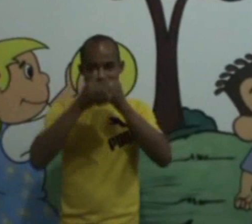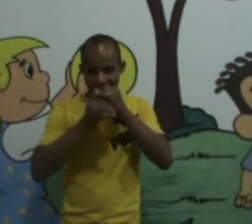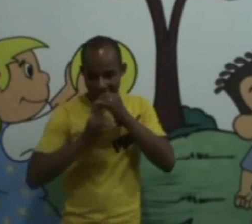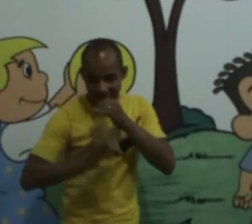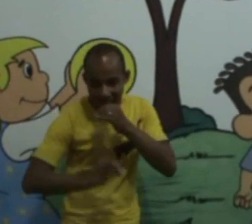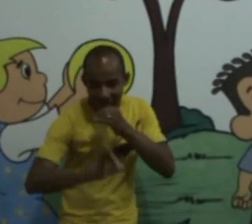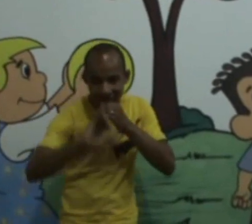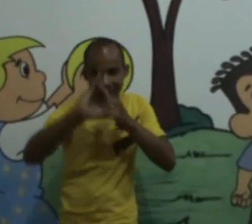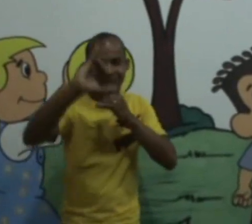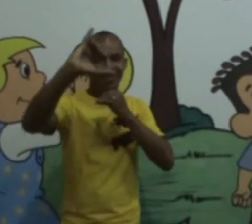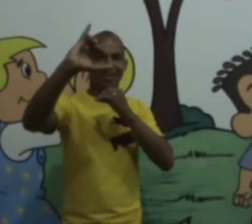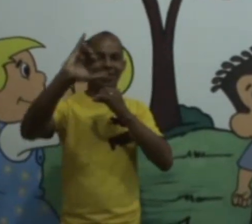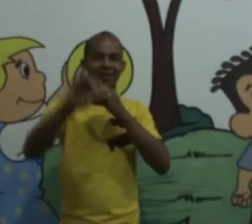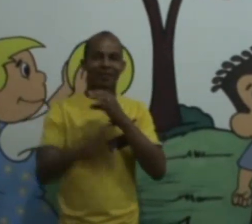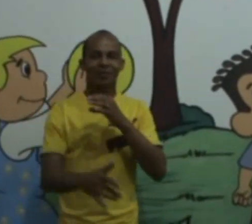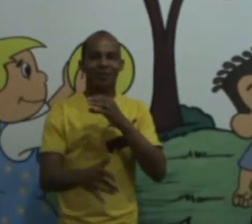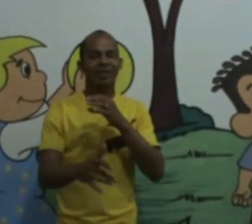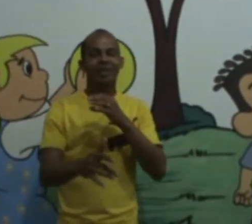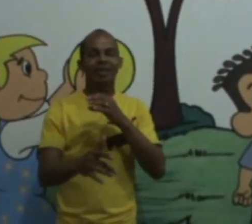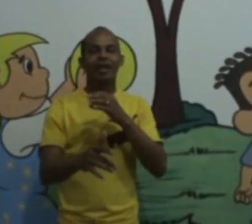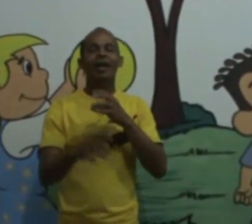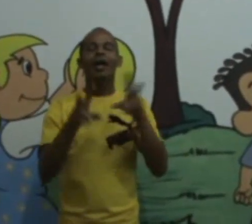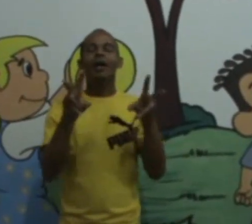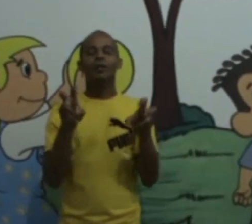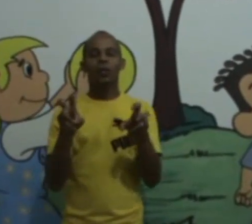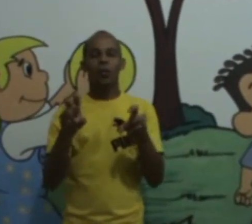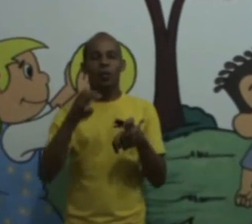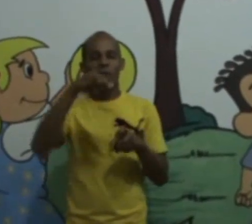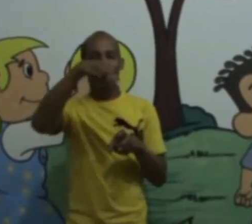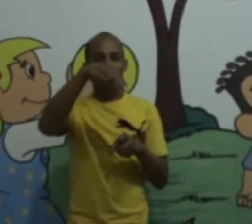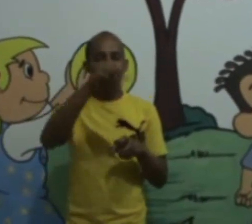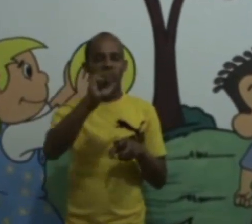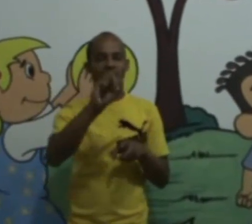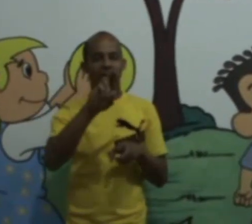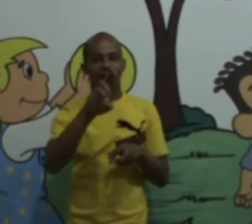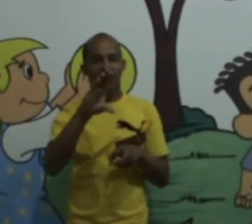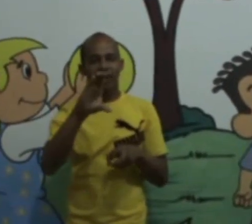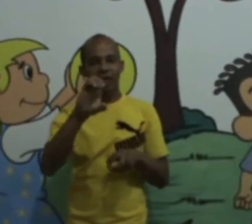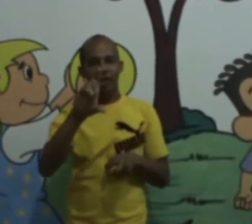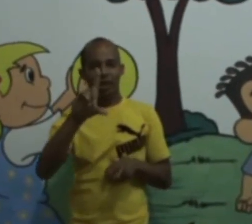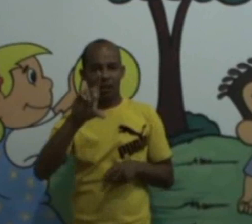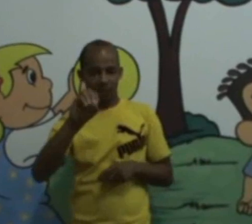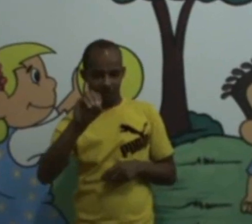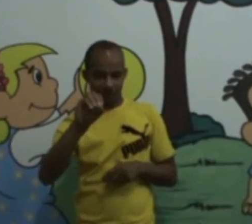título é Elefantes. Autor Marcelo Coelho.